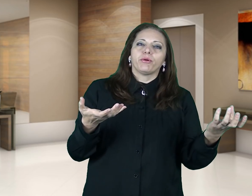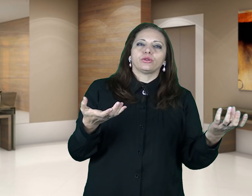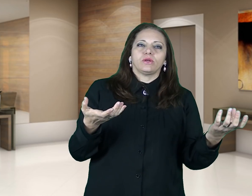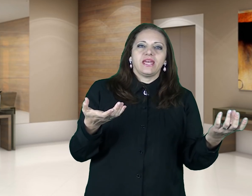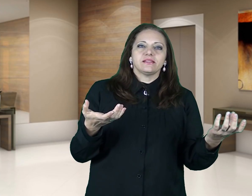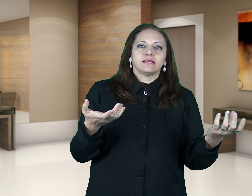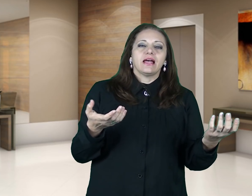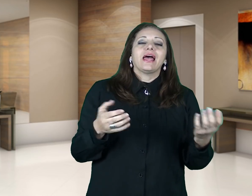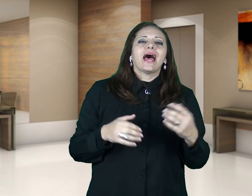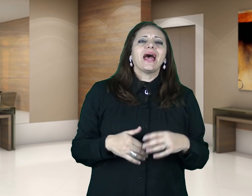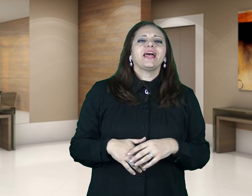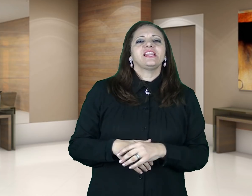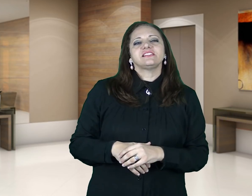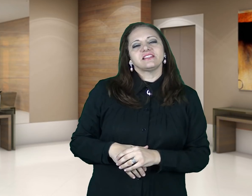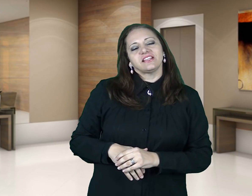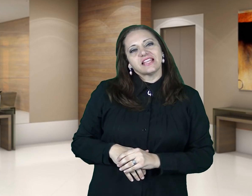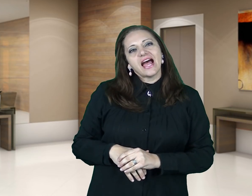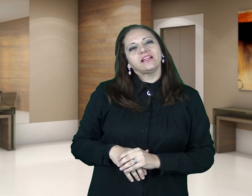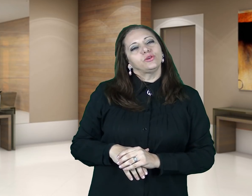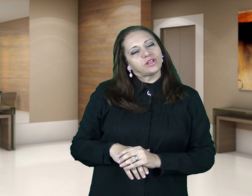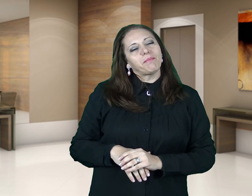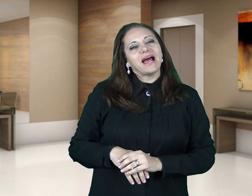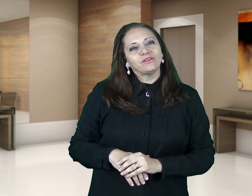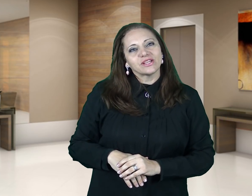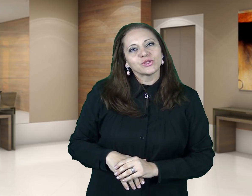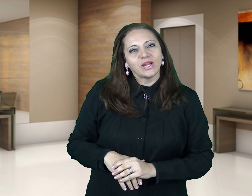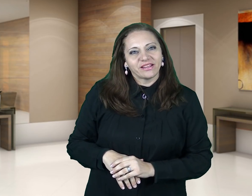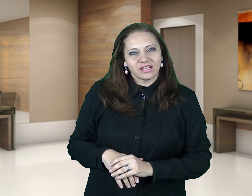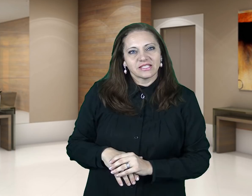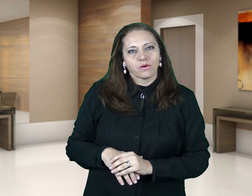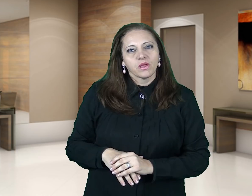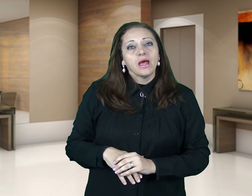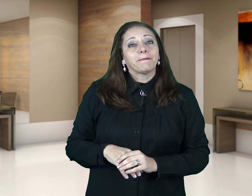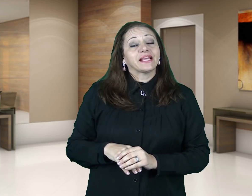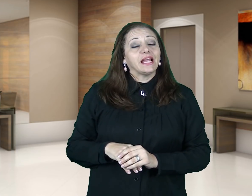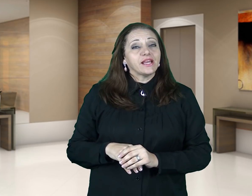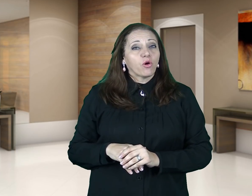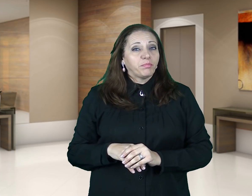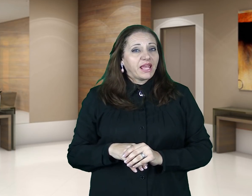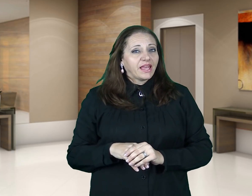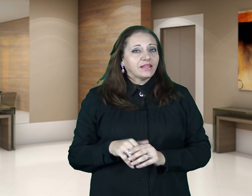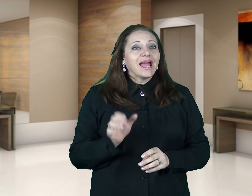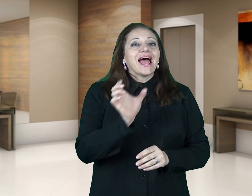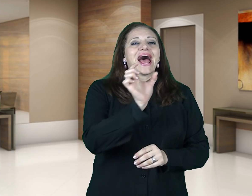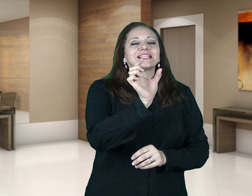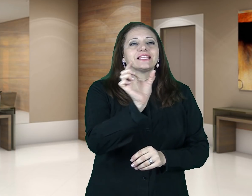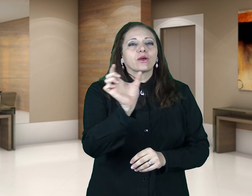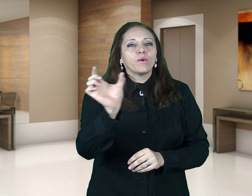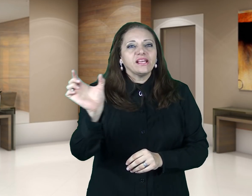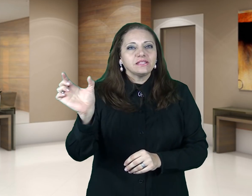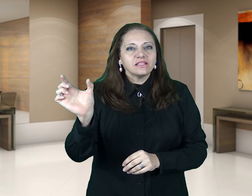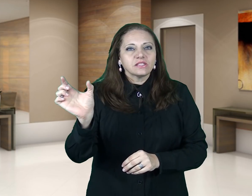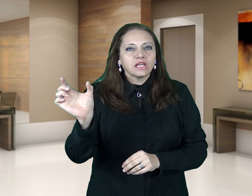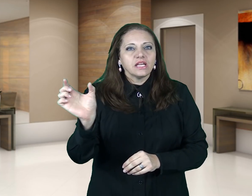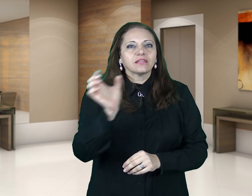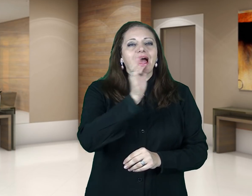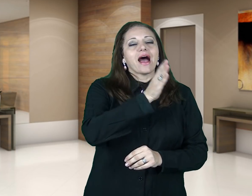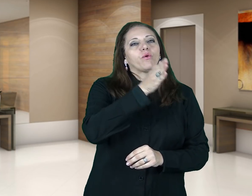língua portuguesa, há a necessidade do trabalho da soletração, para que ele compreenda a sequência escrita,